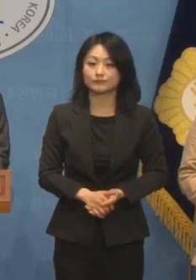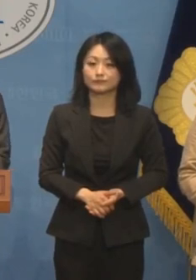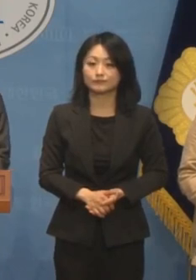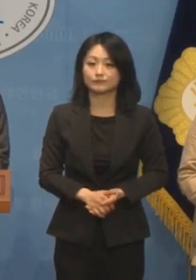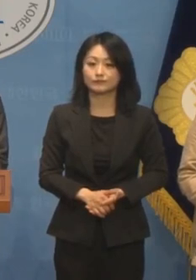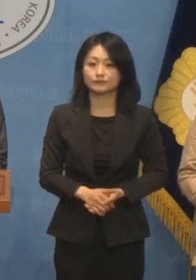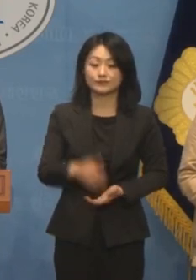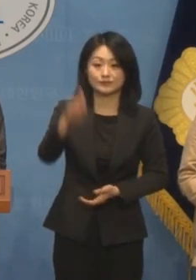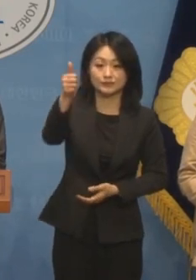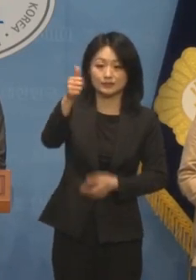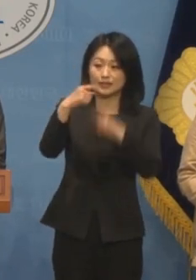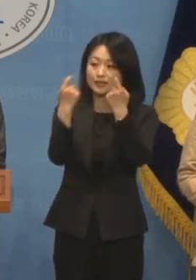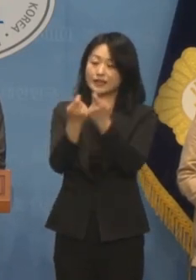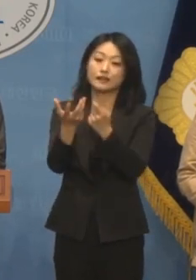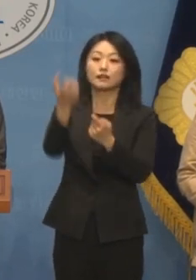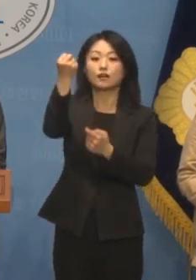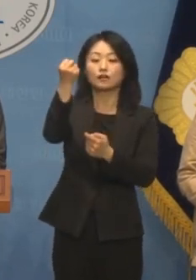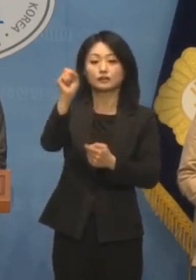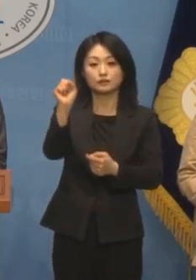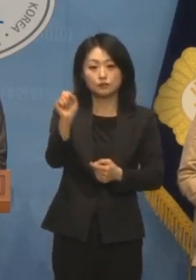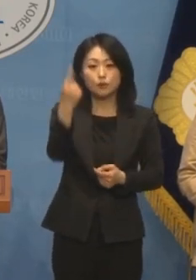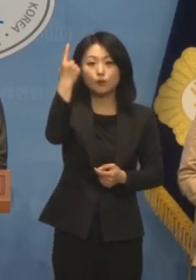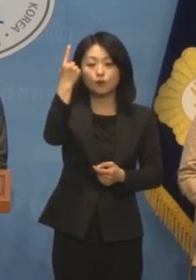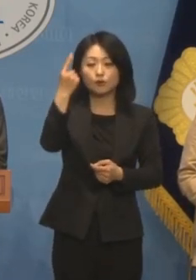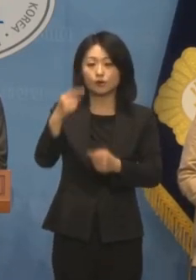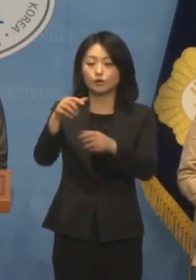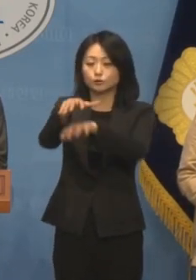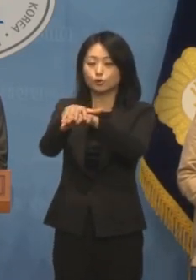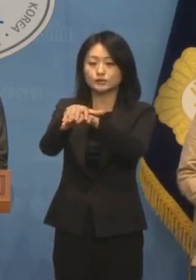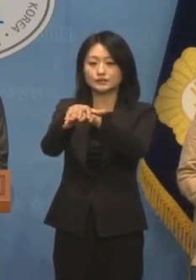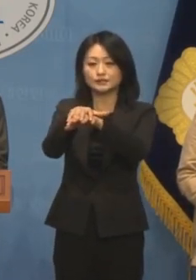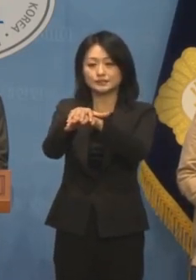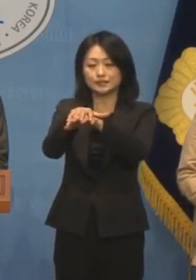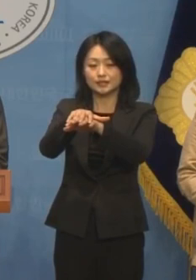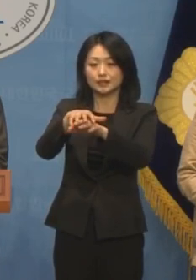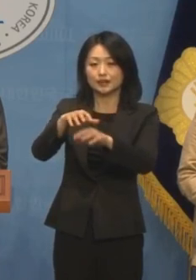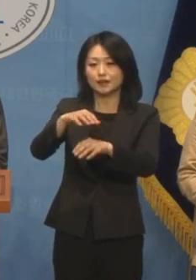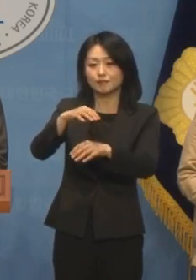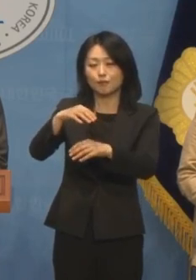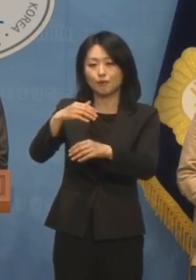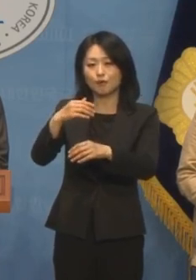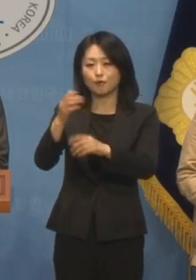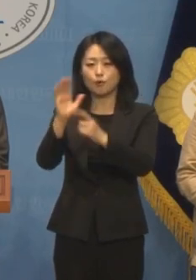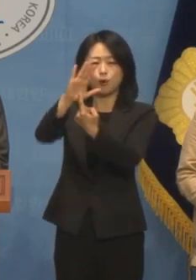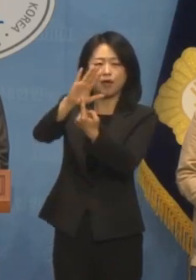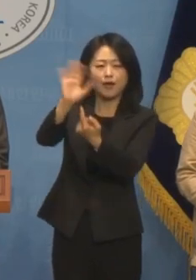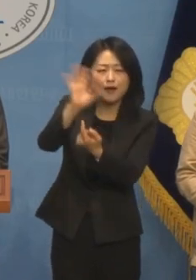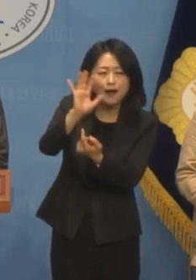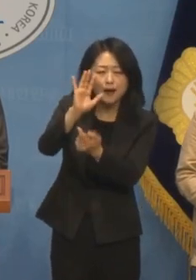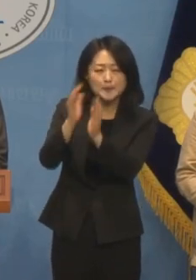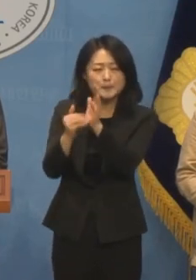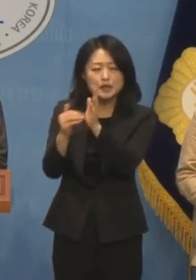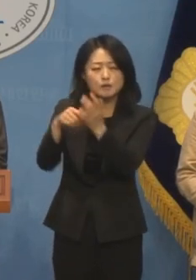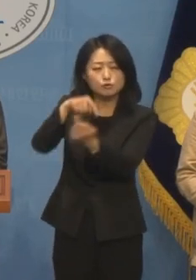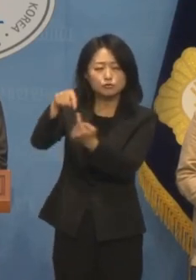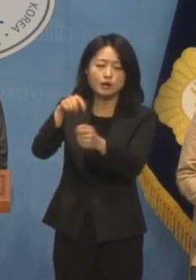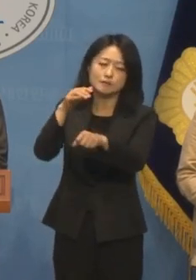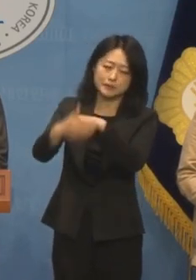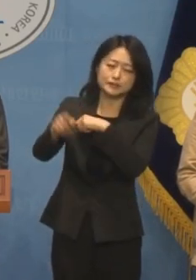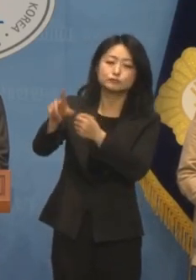대표의 단체 사유화로 폐쇄적으로 운영되는 조직에서 건강하고 안전하게 활동할 수